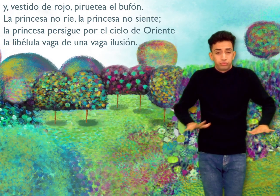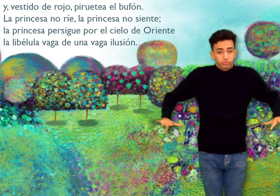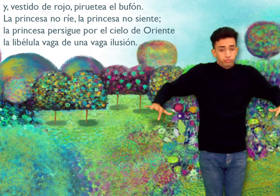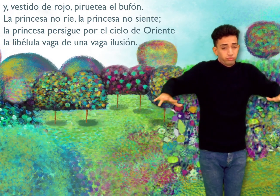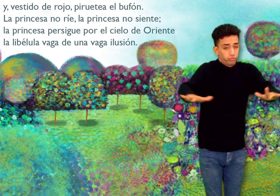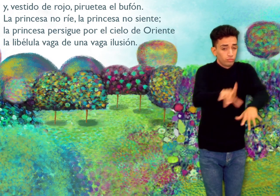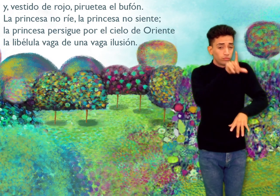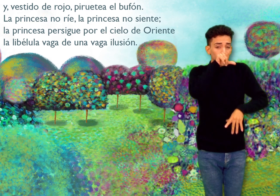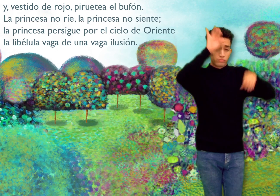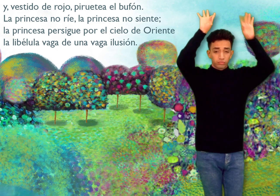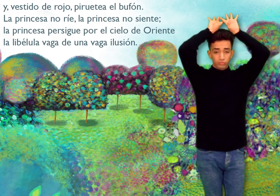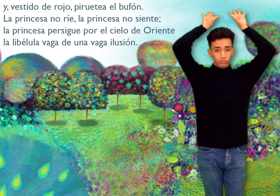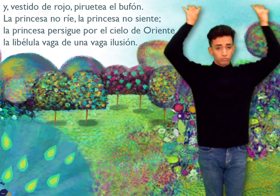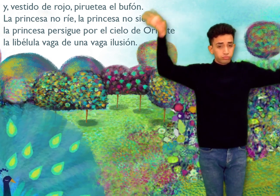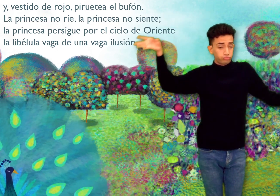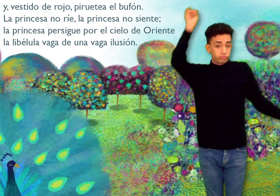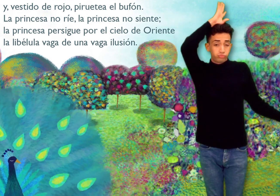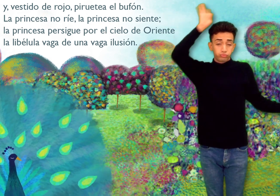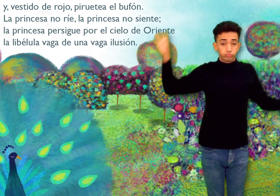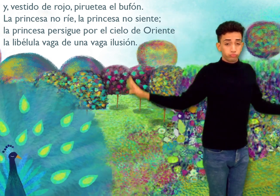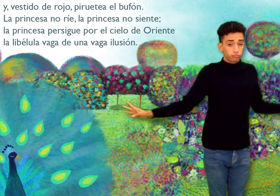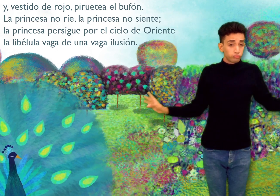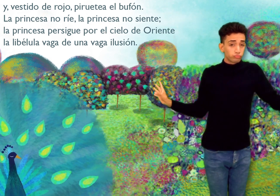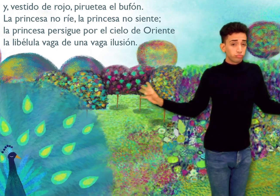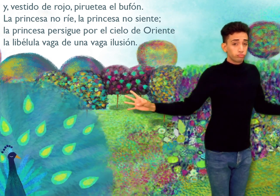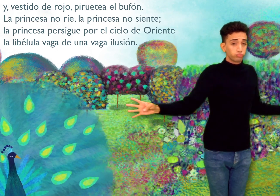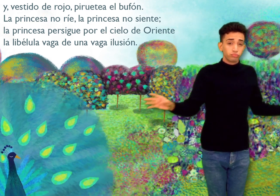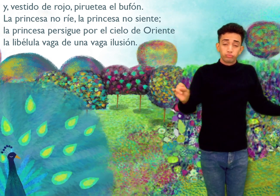El jardín puebla el triunfo de los pavos reales.